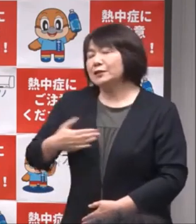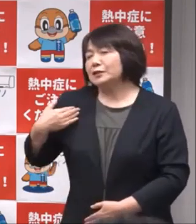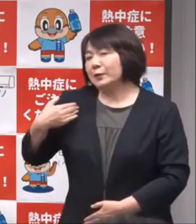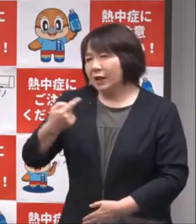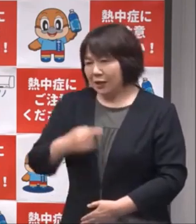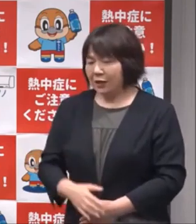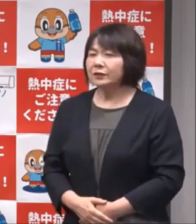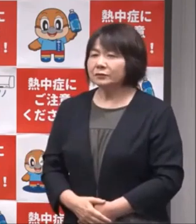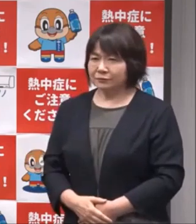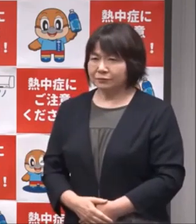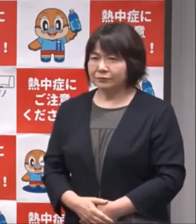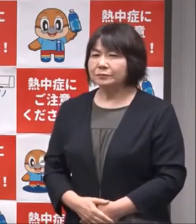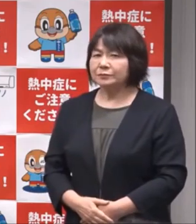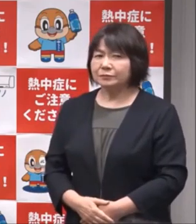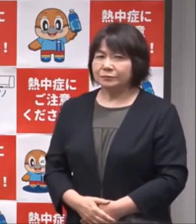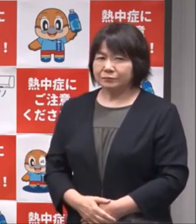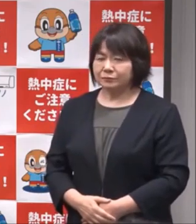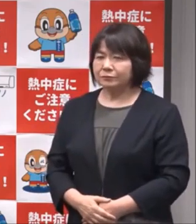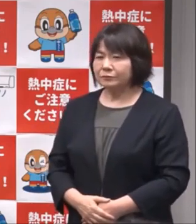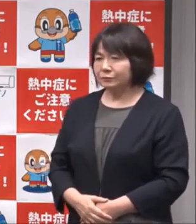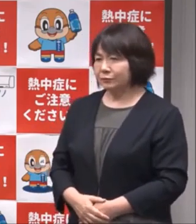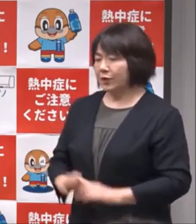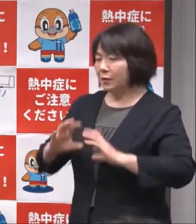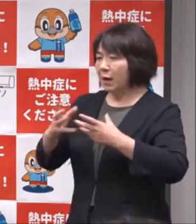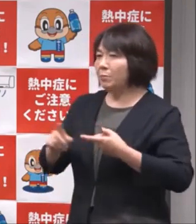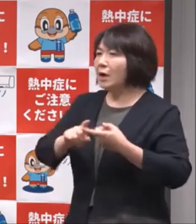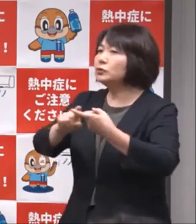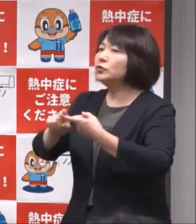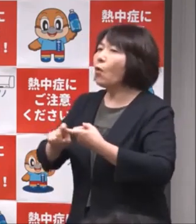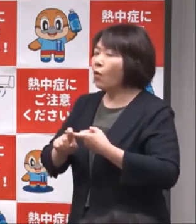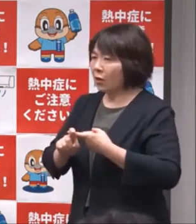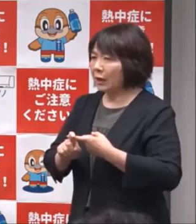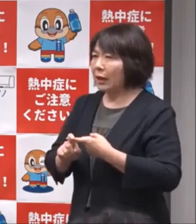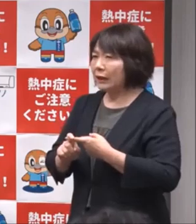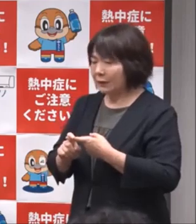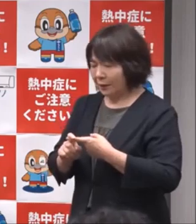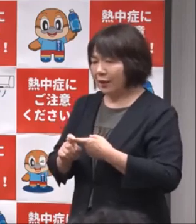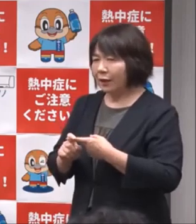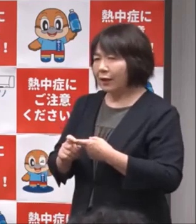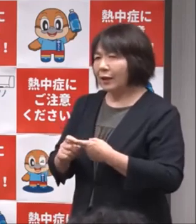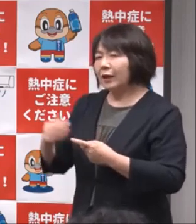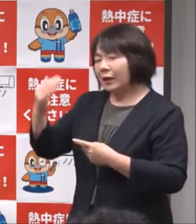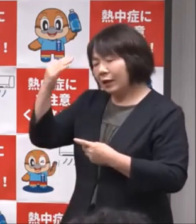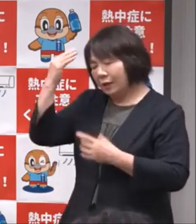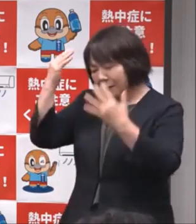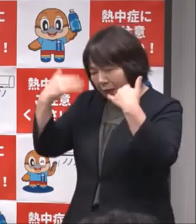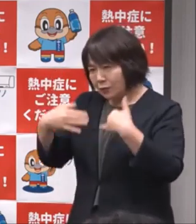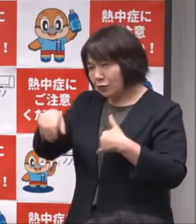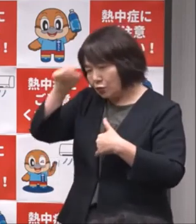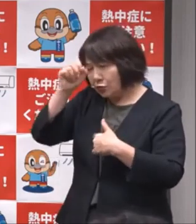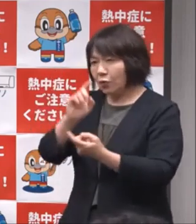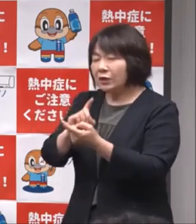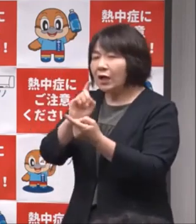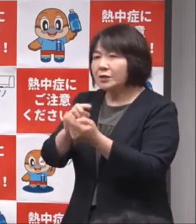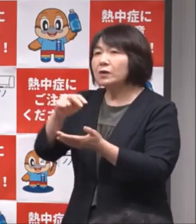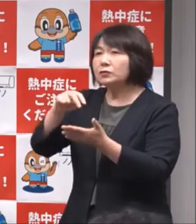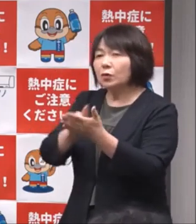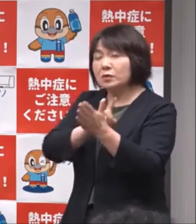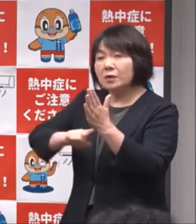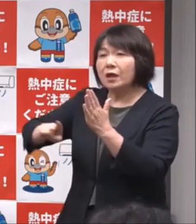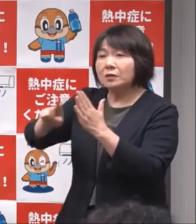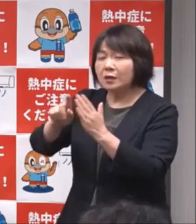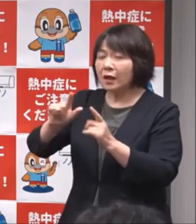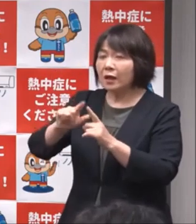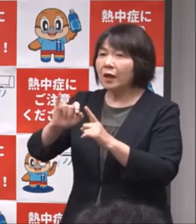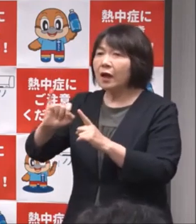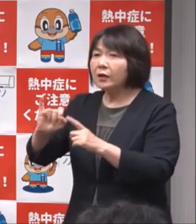なって言って先ほど申し上げたんです か。協会副会長として熱中症対策の一つとして、せっかくそういう先進的な